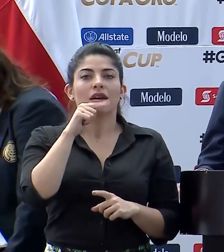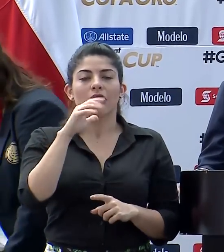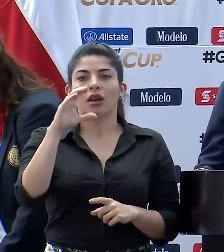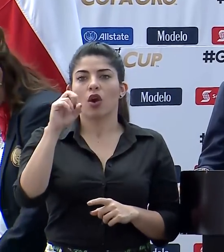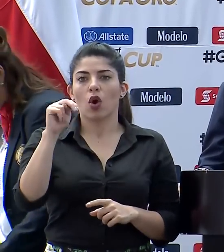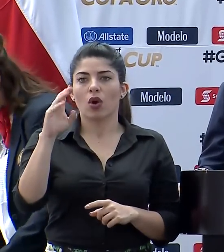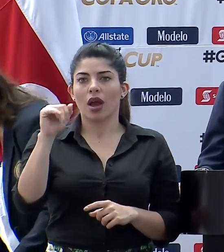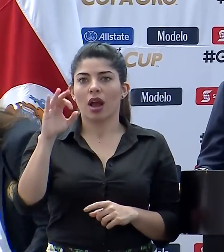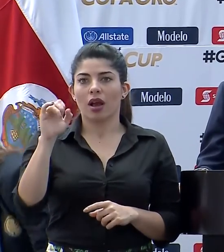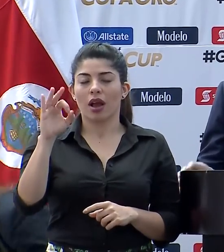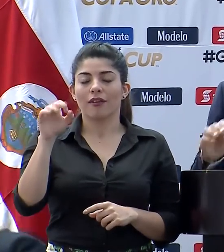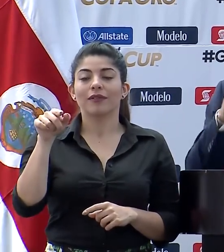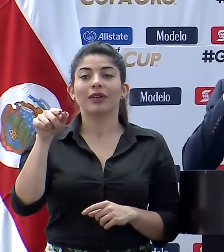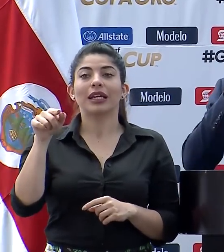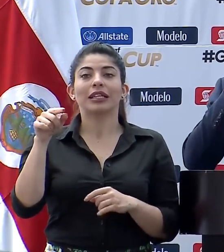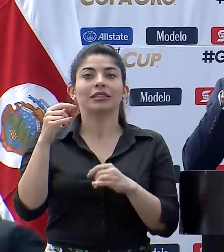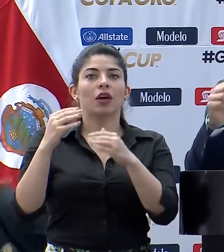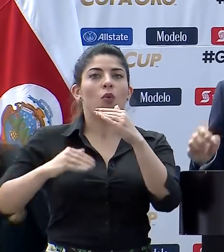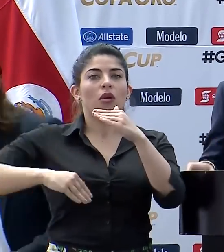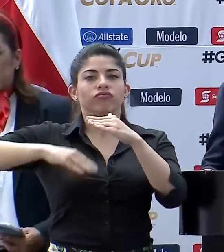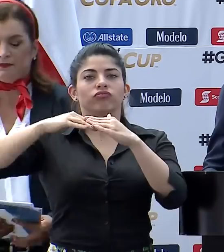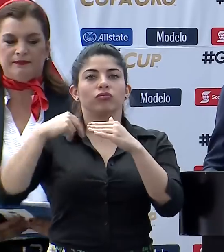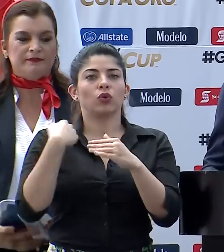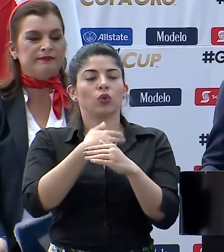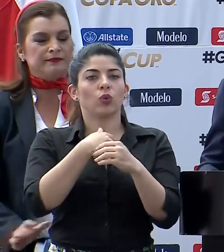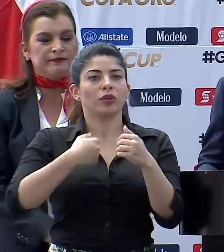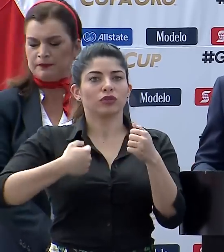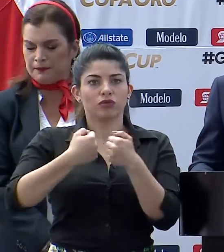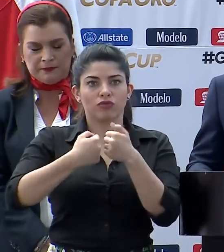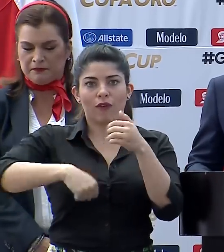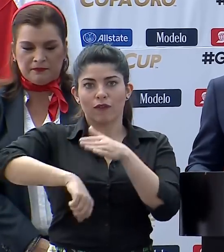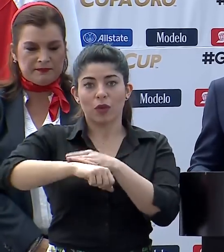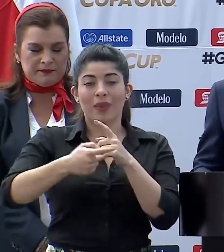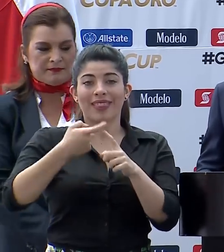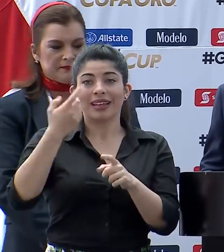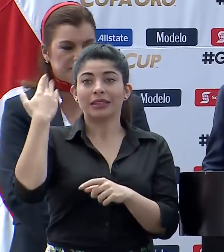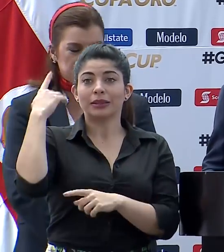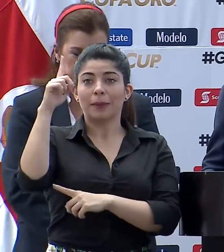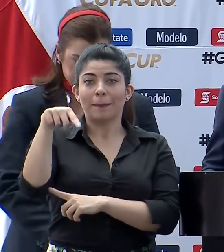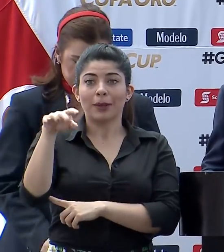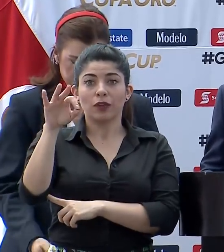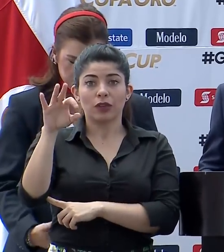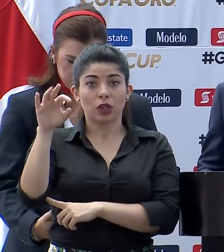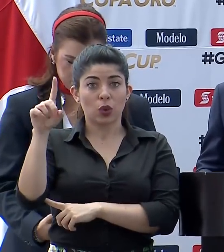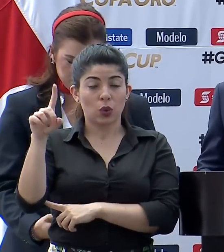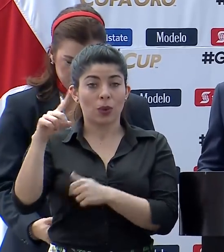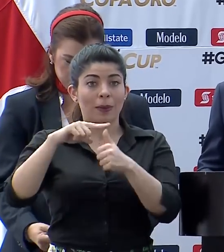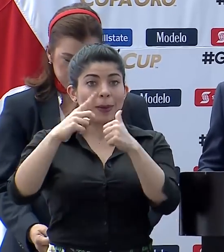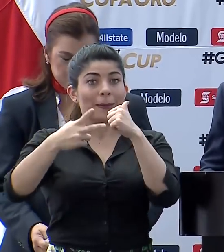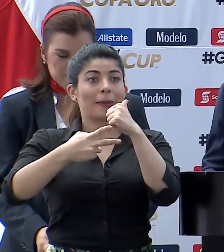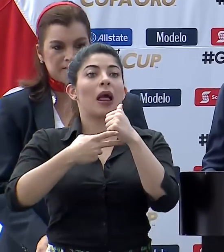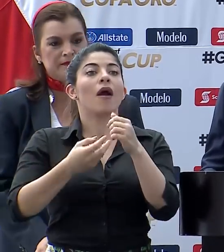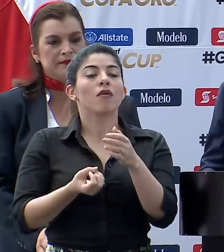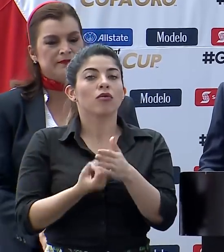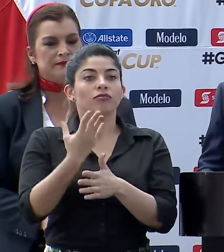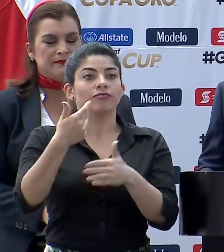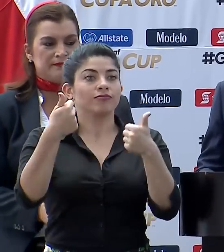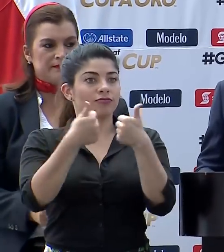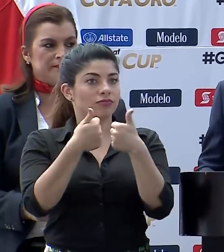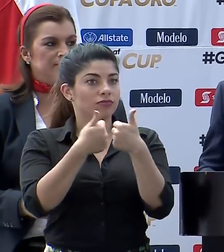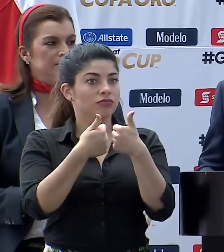Es la cumbre de nuestro fútbol. Desde 1991, cuando lanzamos la primera edición de este